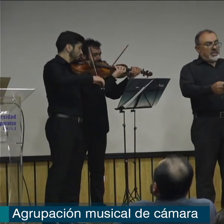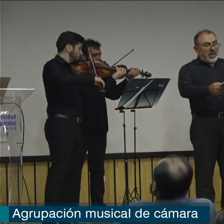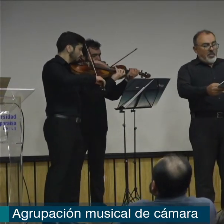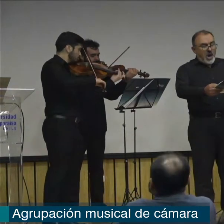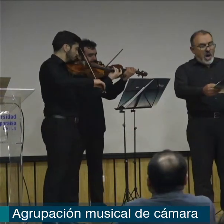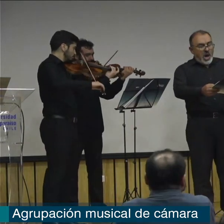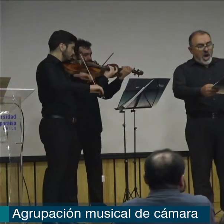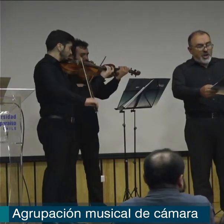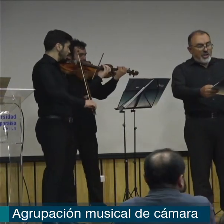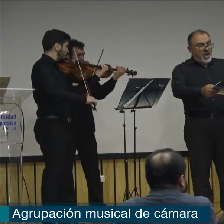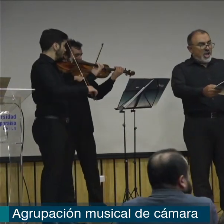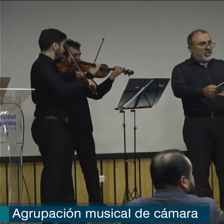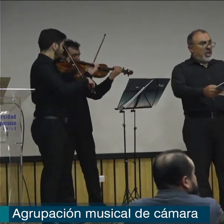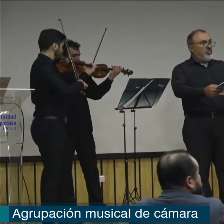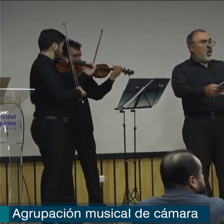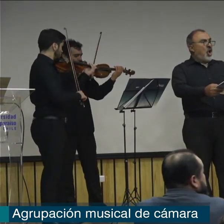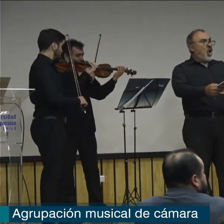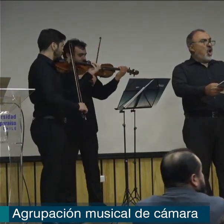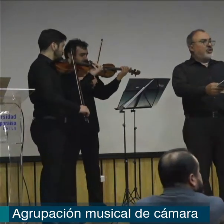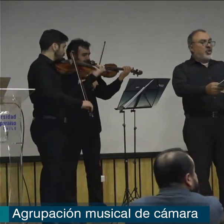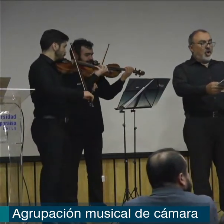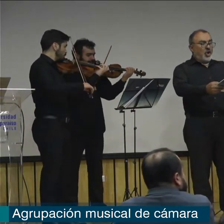nuestra madre